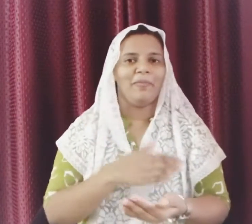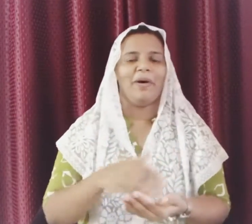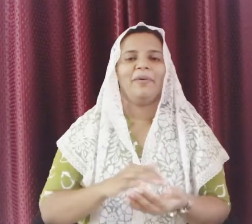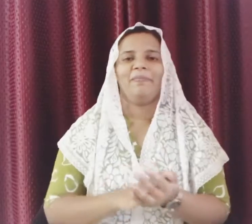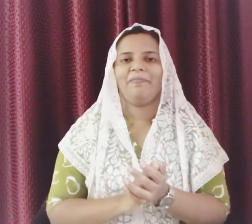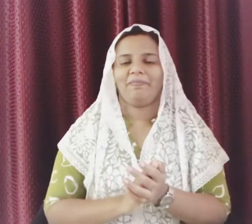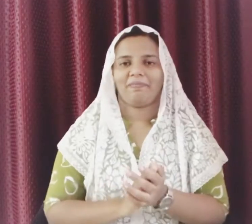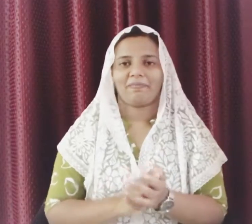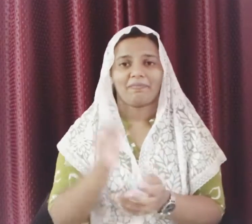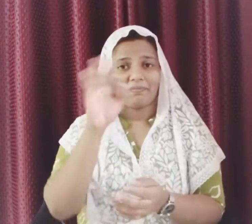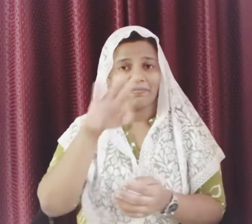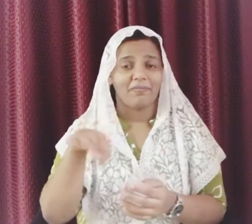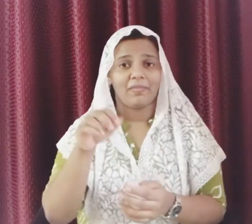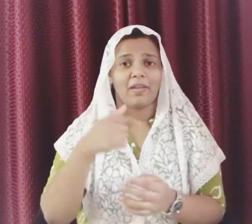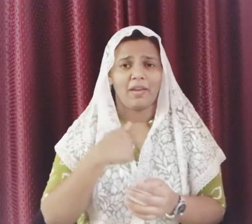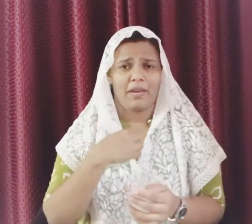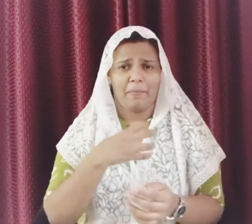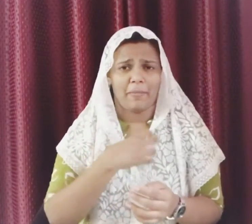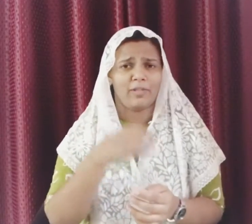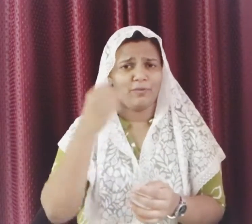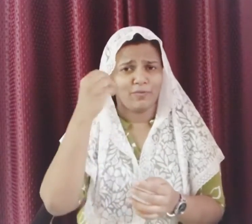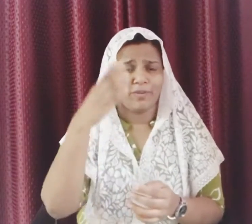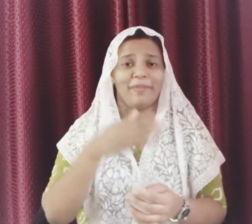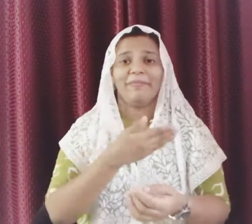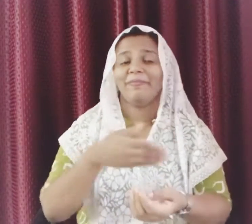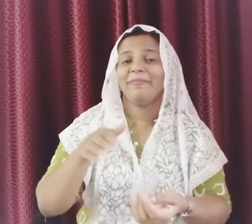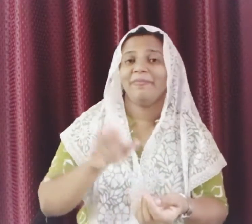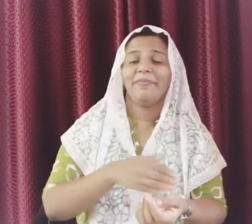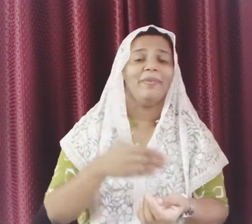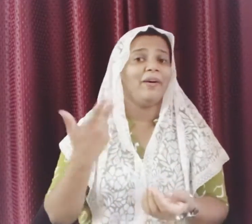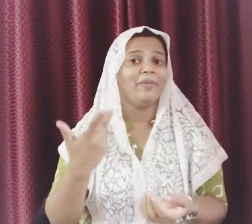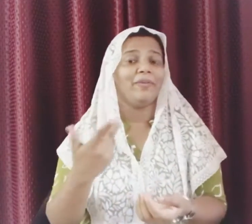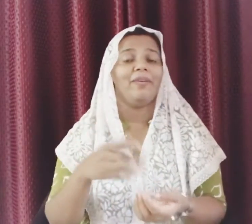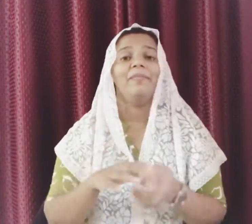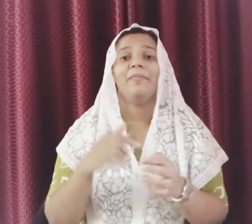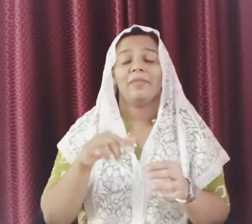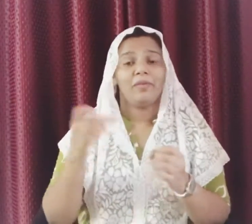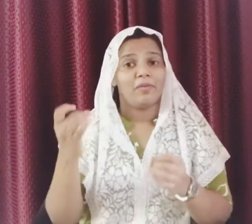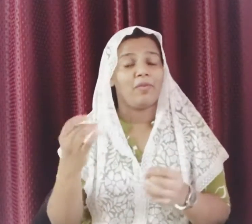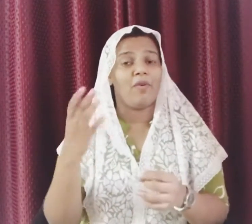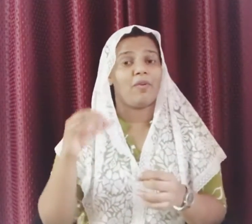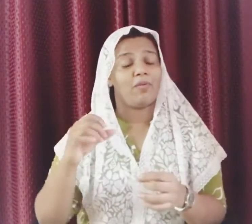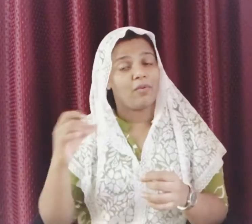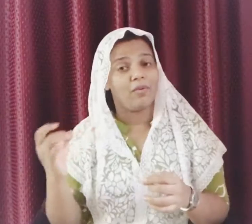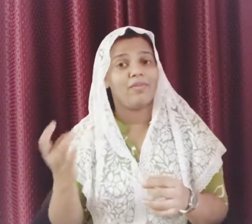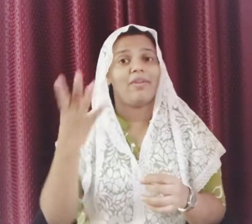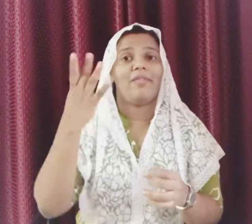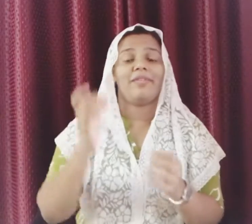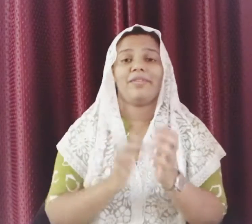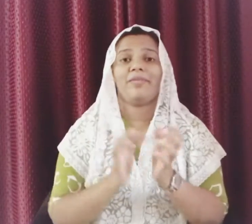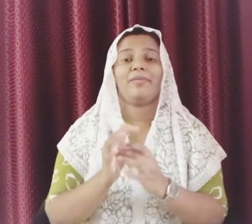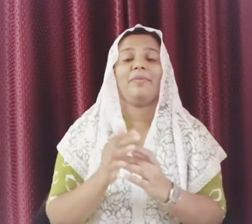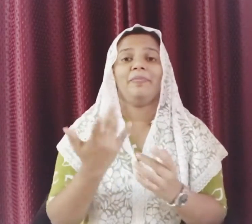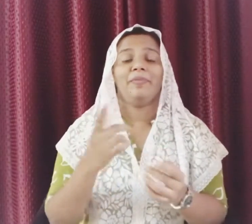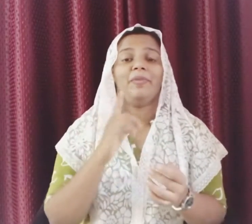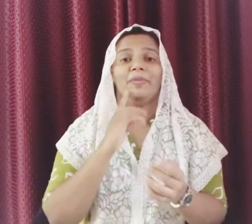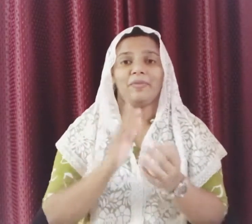ചെയ്യും. 8, എൻ മനമേ ഉണരുക, വീണയും കിണ്ണരവുമായുള്ളവയെ ഉണരുവീൻ, ഞാൻ അധികാരത്തെ ഉണരും. കർത്താവേ, വംശങ്ങളുടെ ഇടയിൽ ഞാൻ